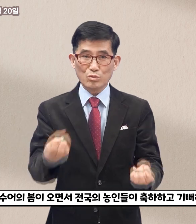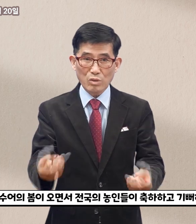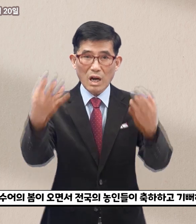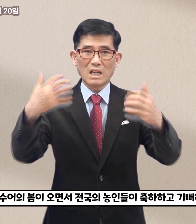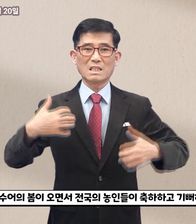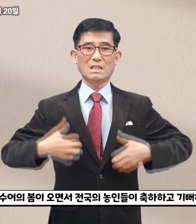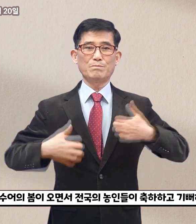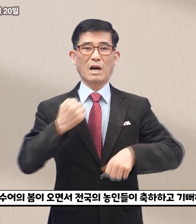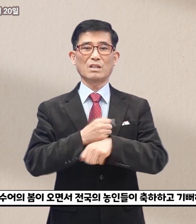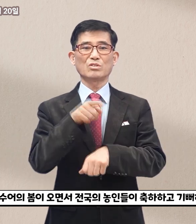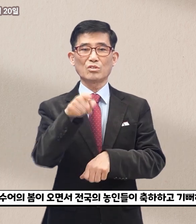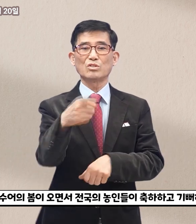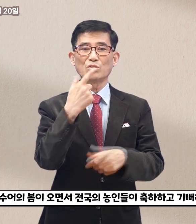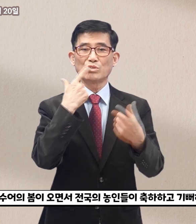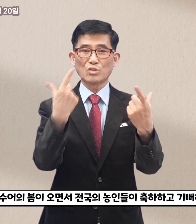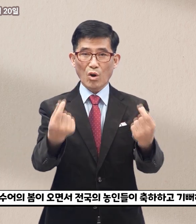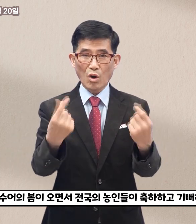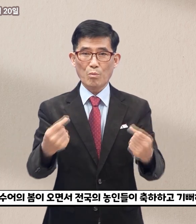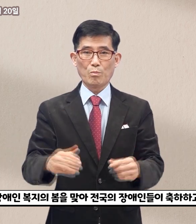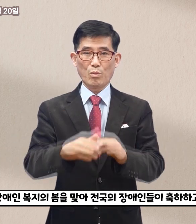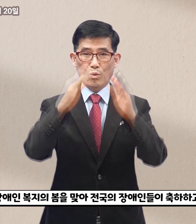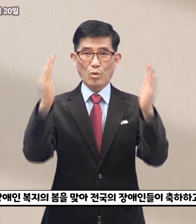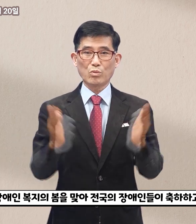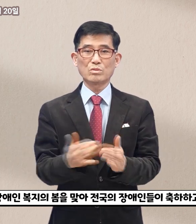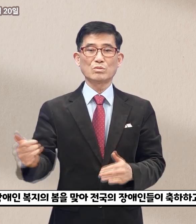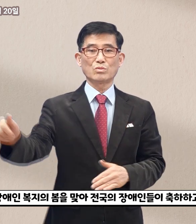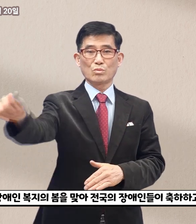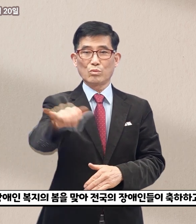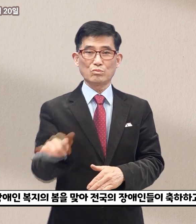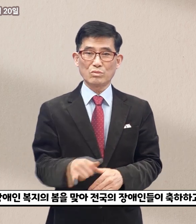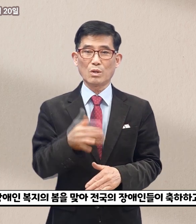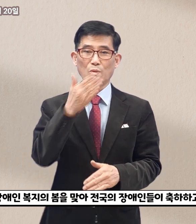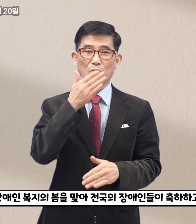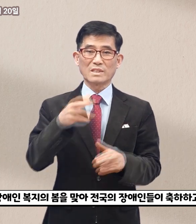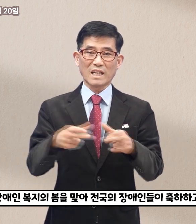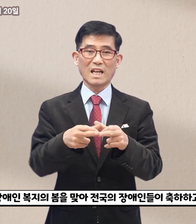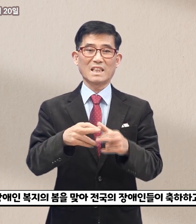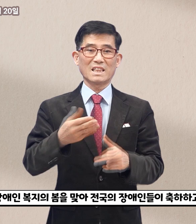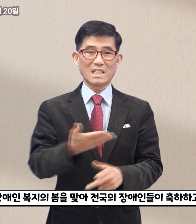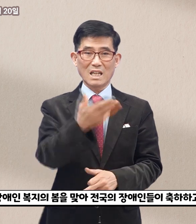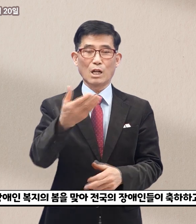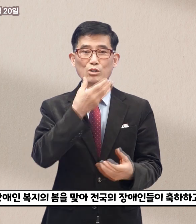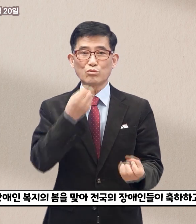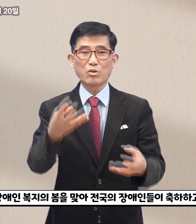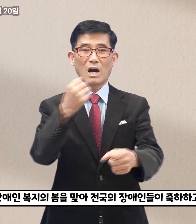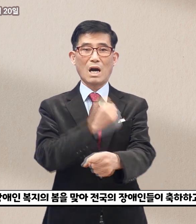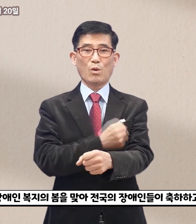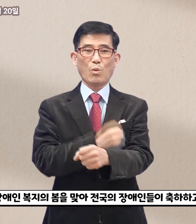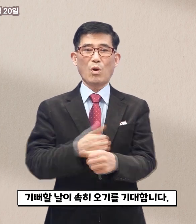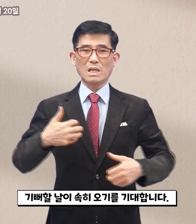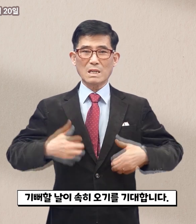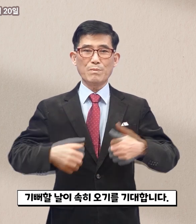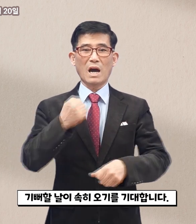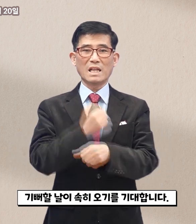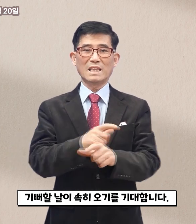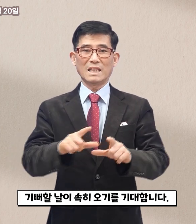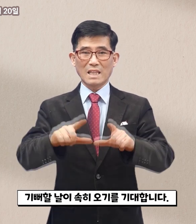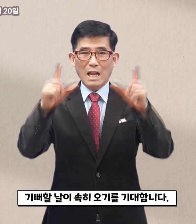축하하고 기뻐하듯 장애인 복지의 봄을 맞아 전국의 장애인들이 축하하고 기뻐할